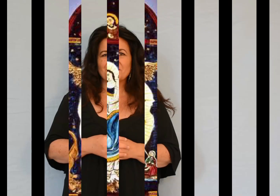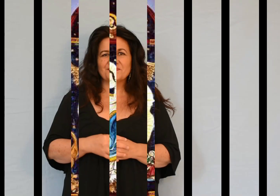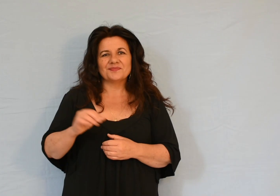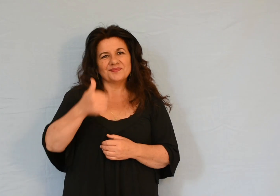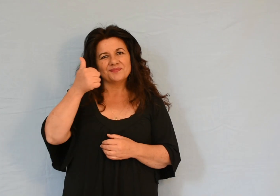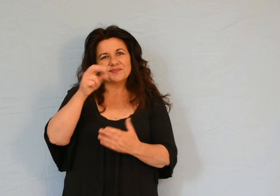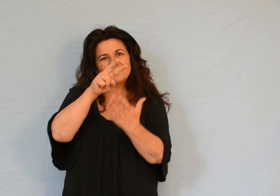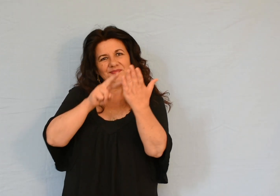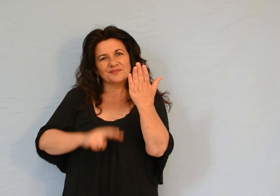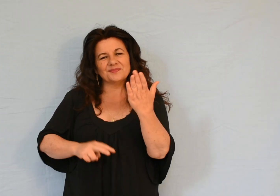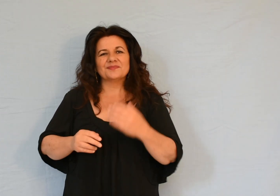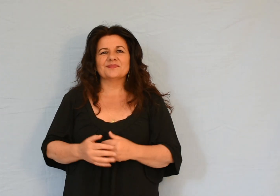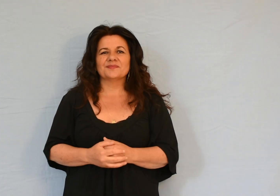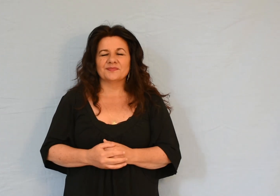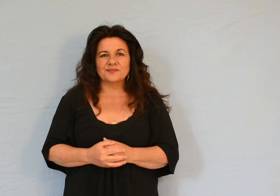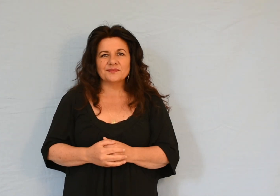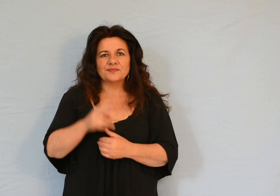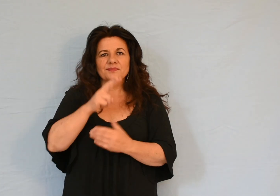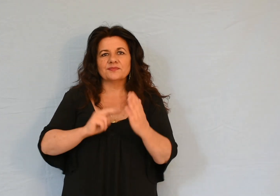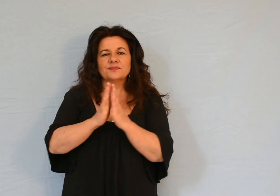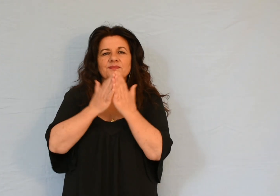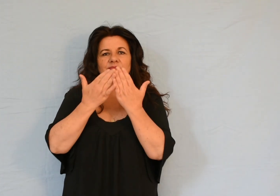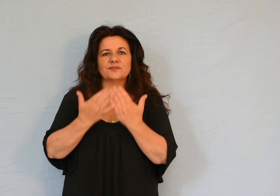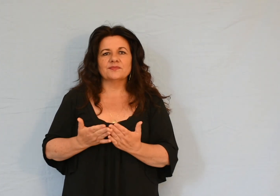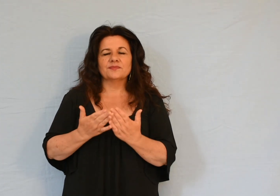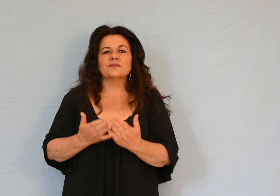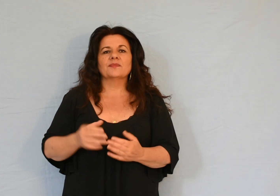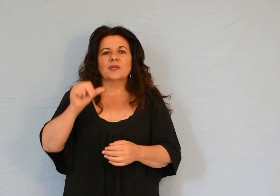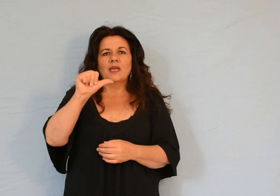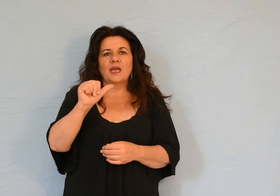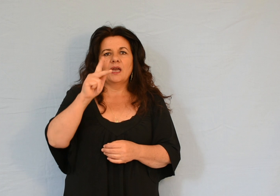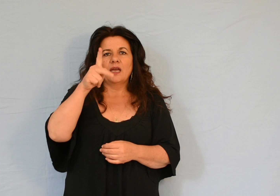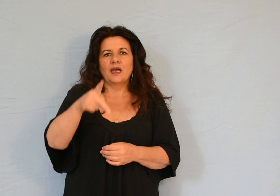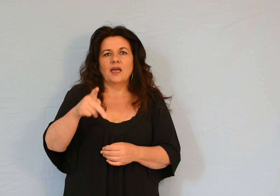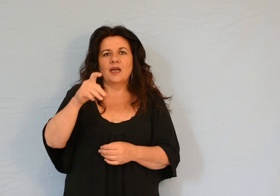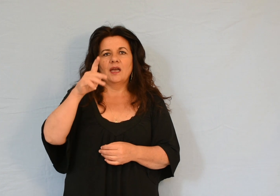Première lecture. Lecture de l'Apocalypse de Saint Jean.